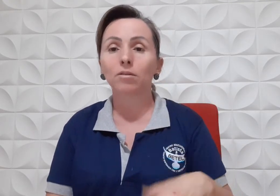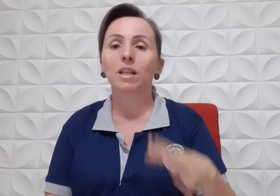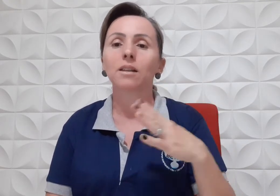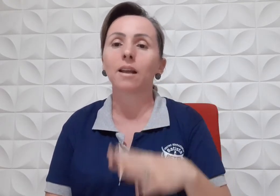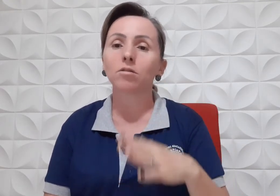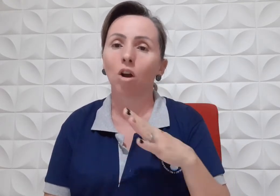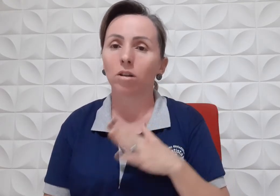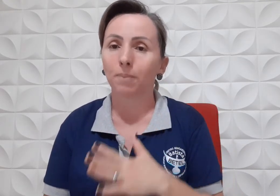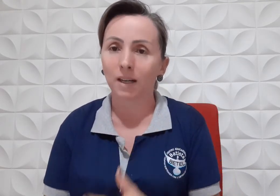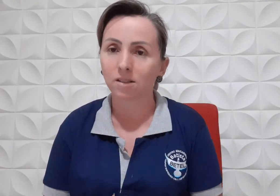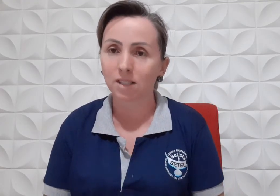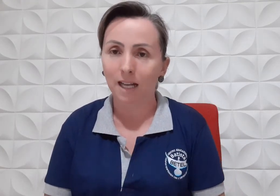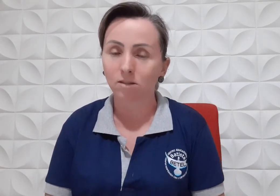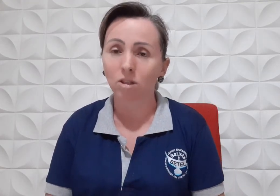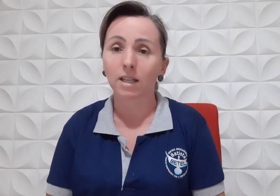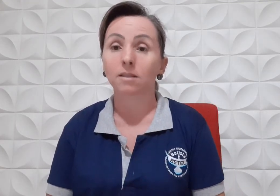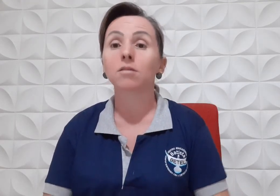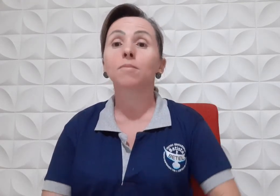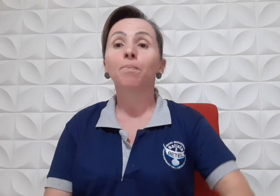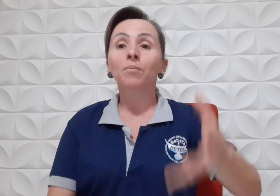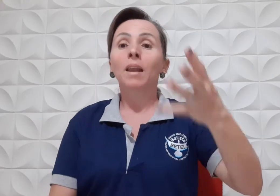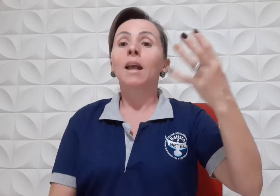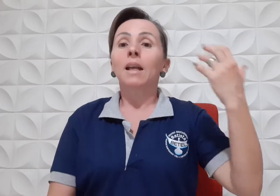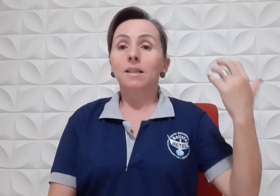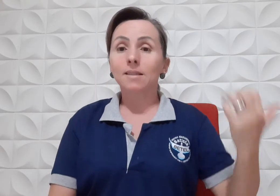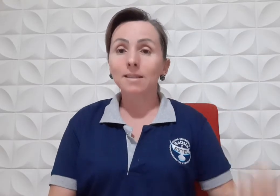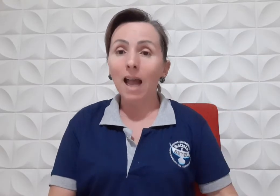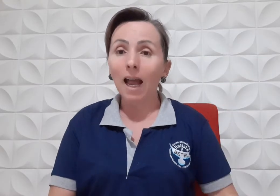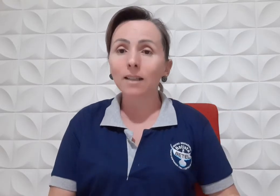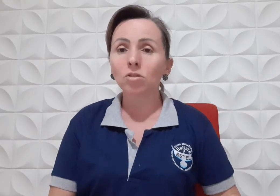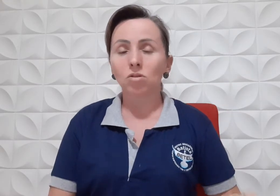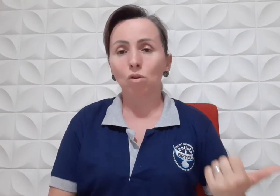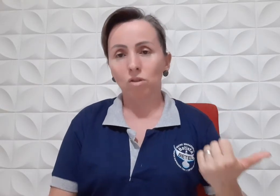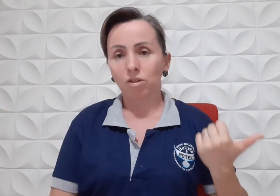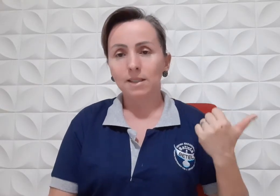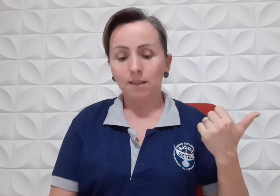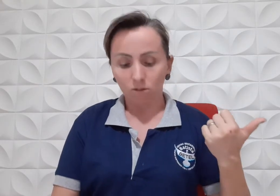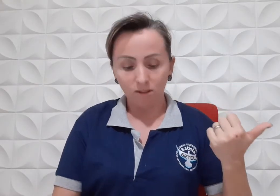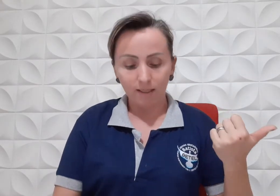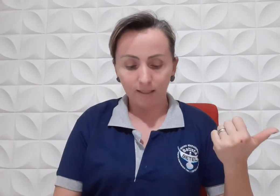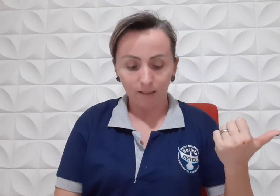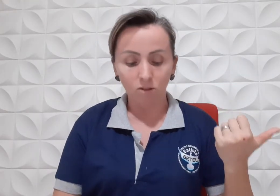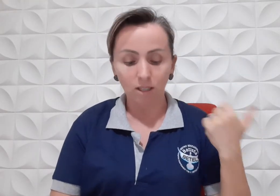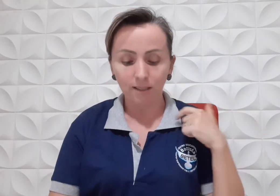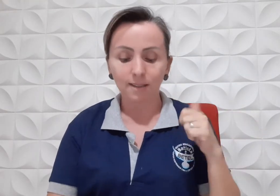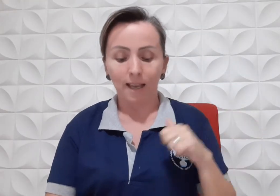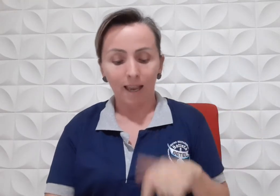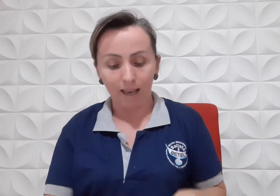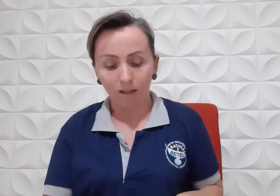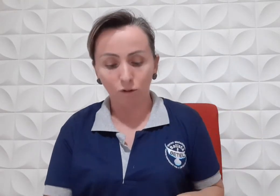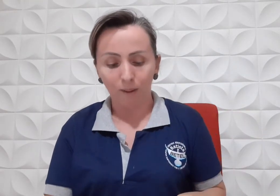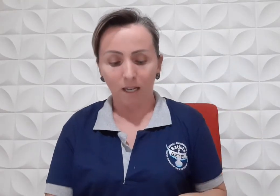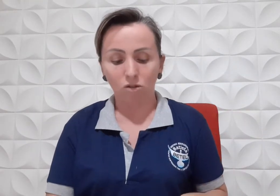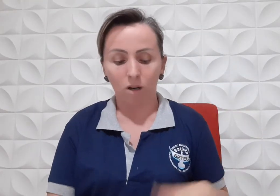aí território para os Estados Unidos. Estados hoje, que são dos Estados Unidos, era do México. Olha